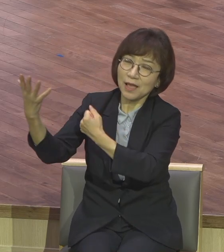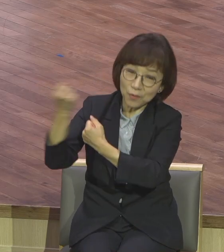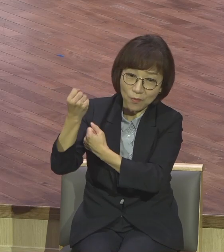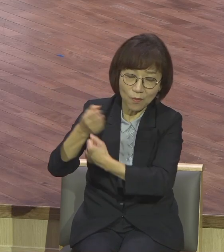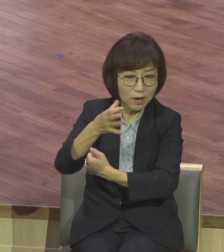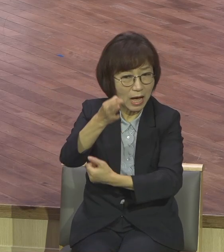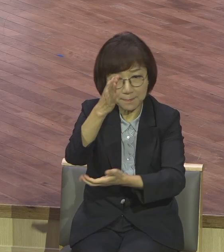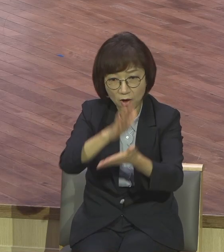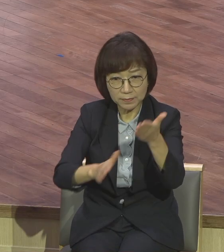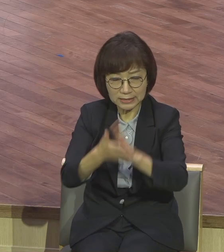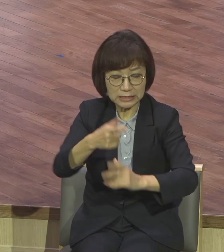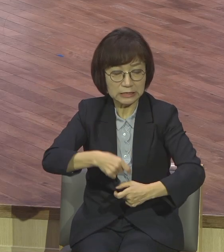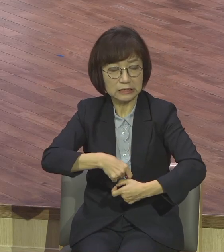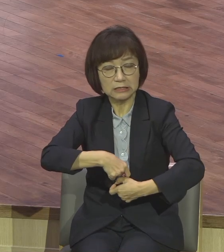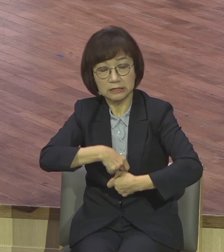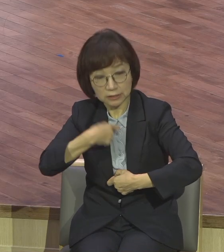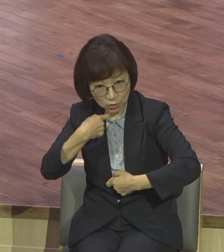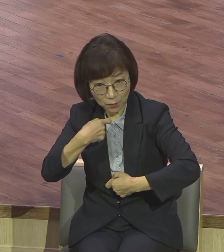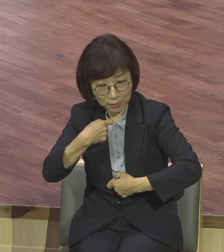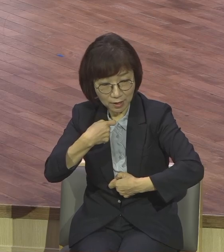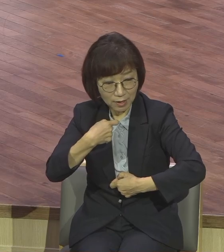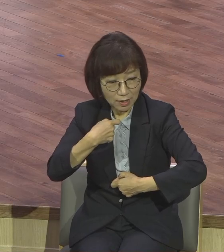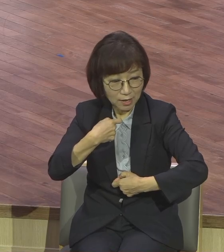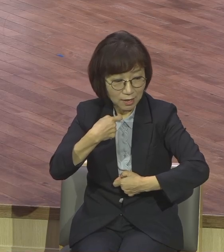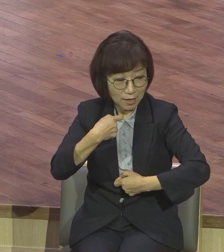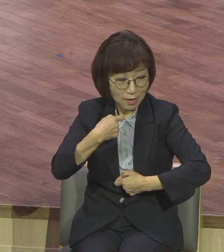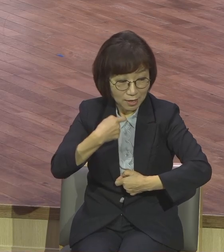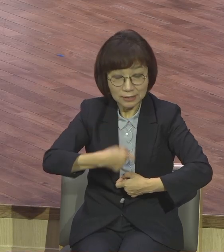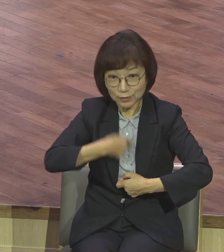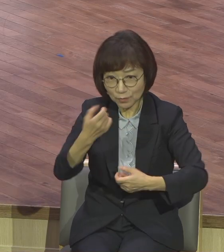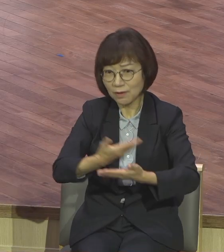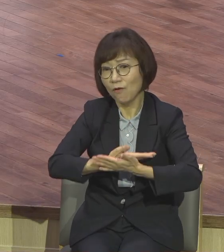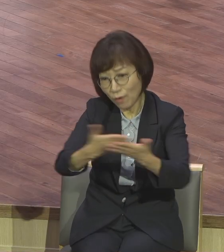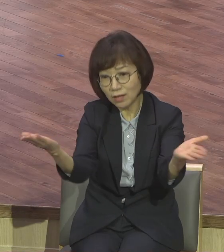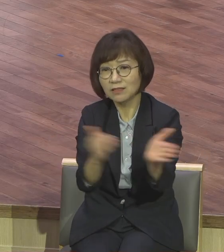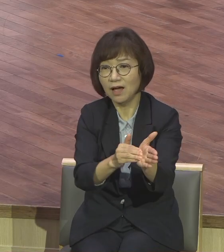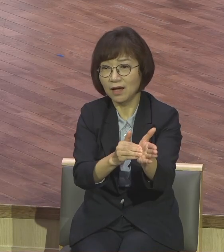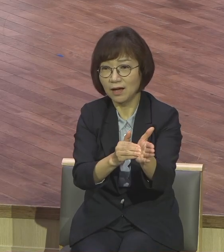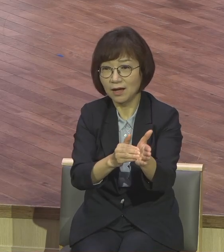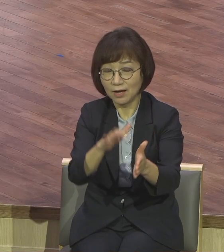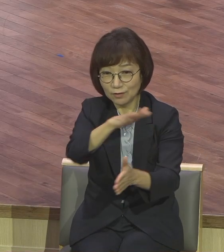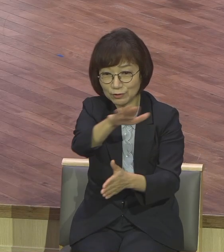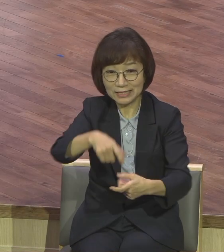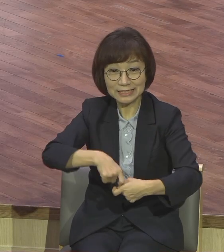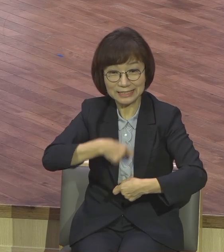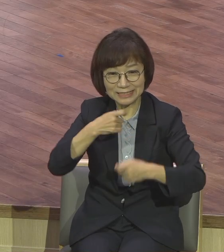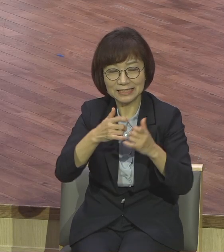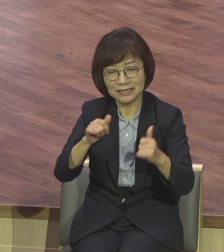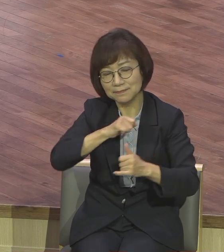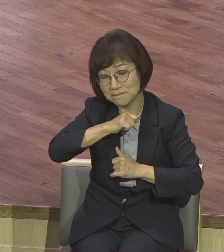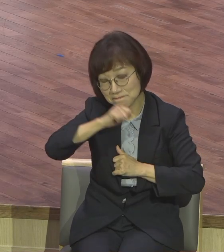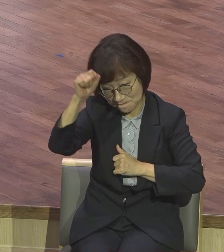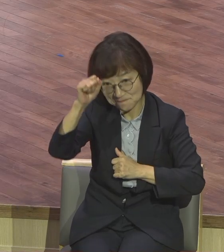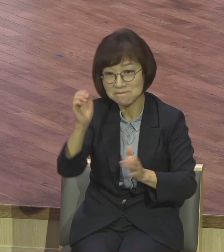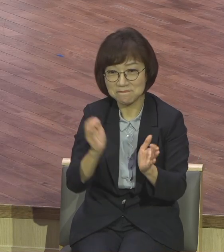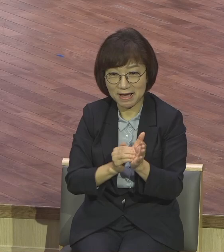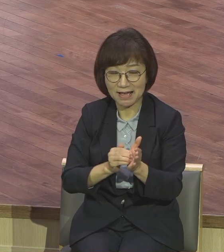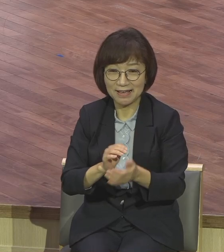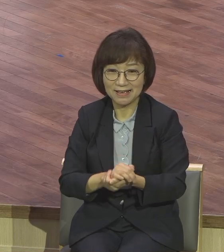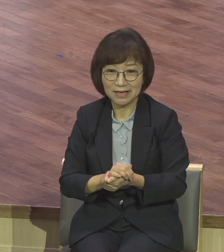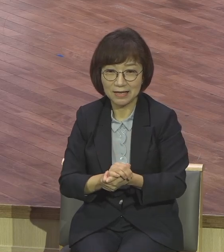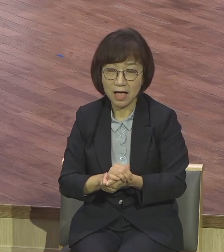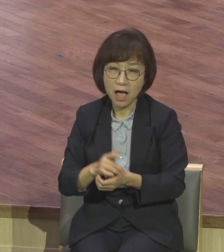값없이 어렵다 하심을 얻은 자 되었느니라. 아멘.